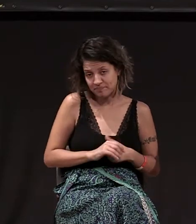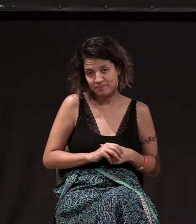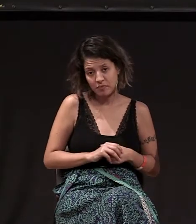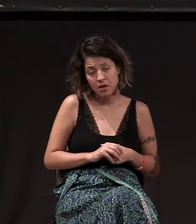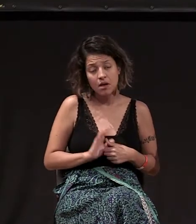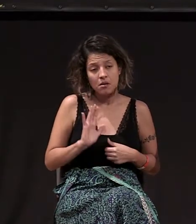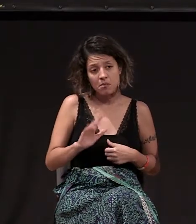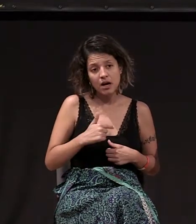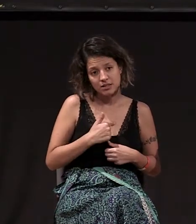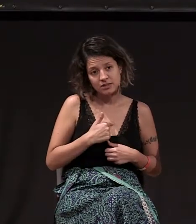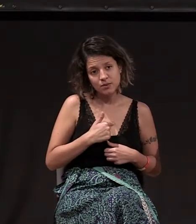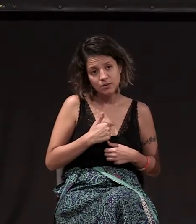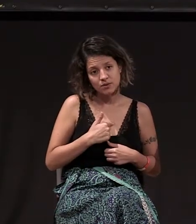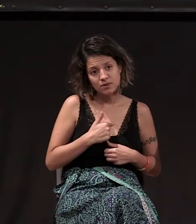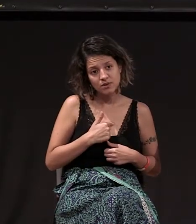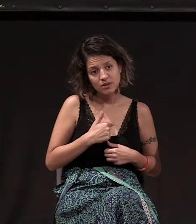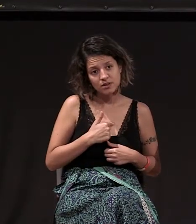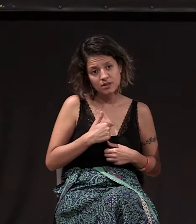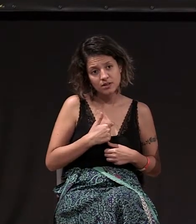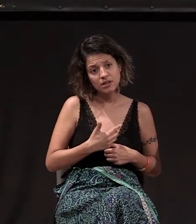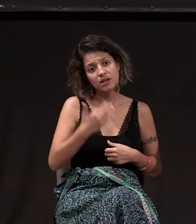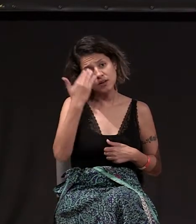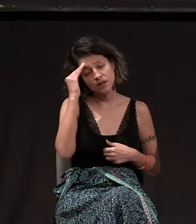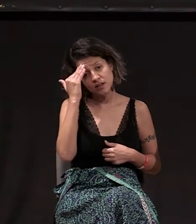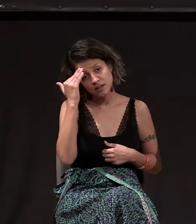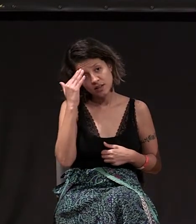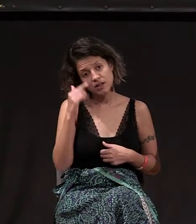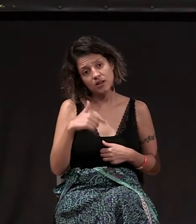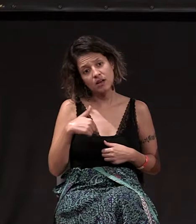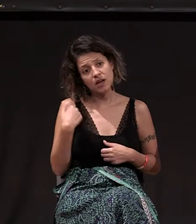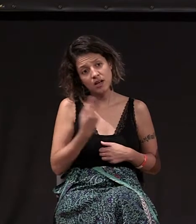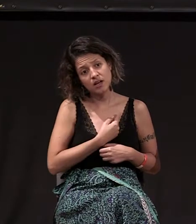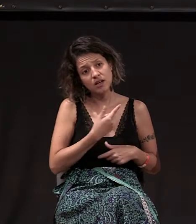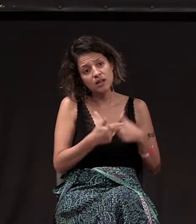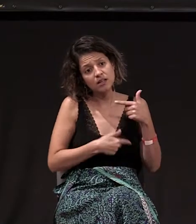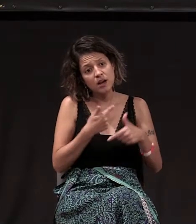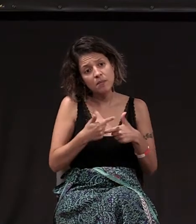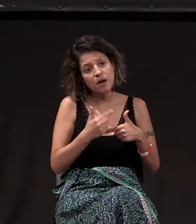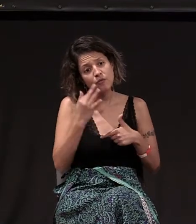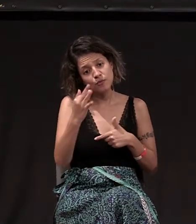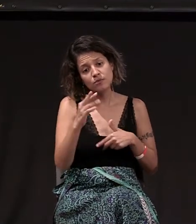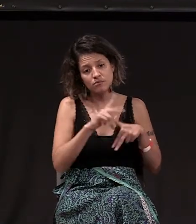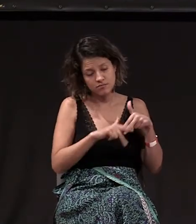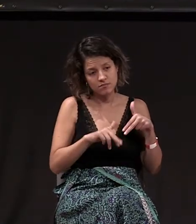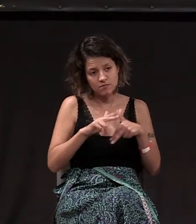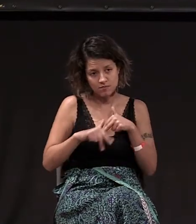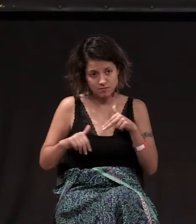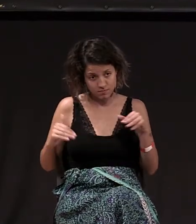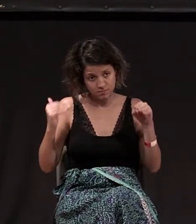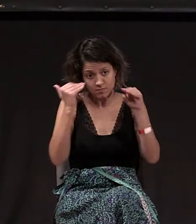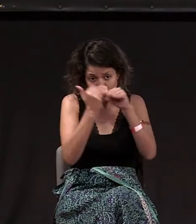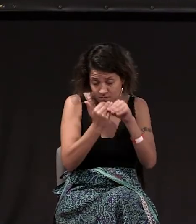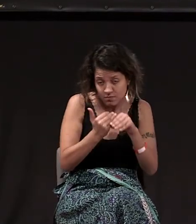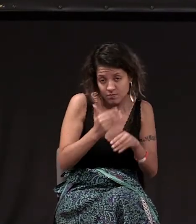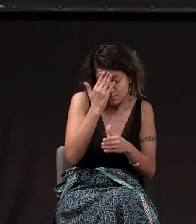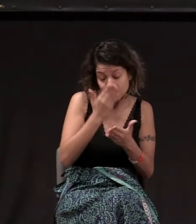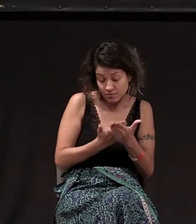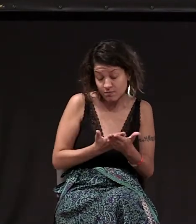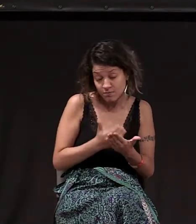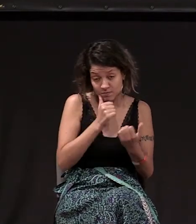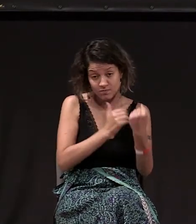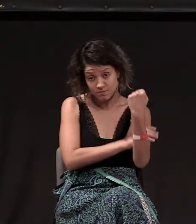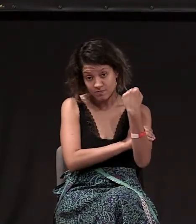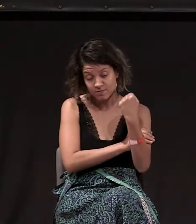isso. Então, mas eu entendo que a gente trabalhe para uma igualdade de gênero. Eu acredito nisso, eu acredito no